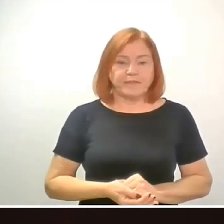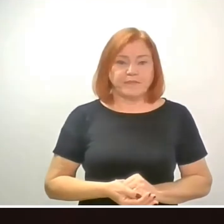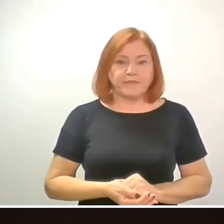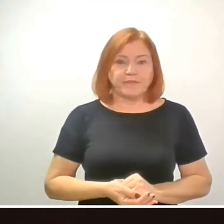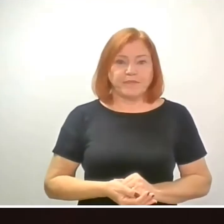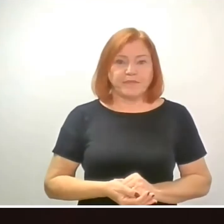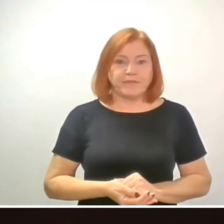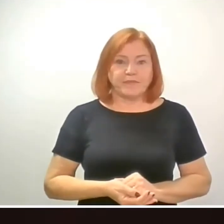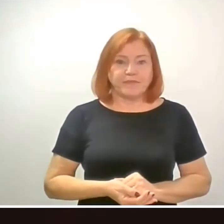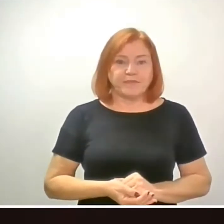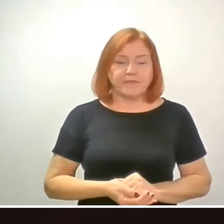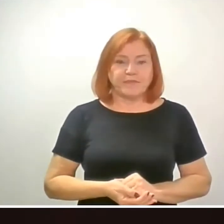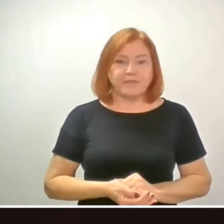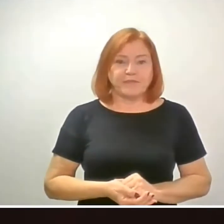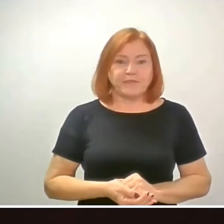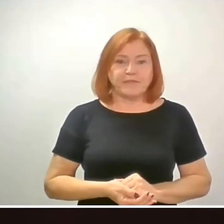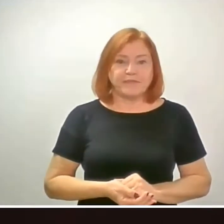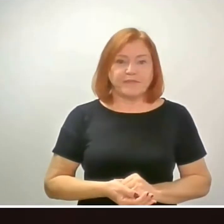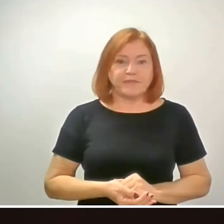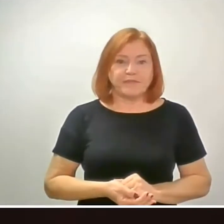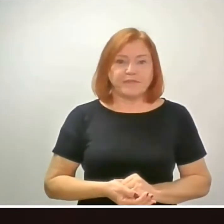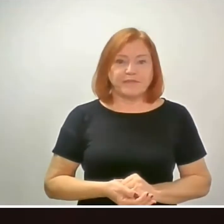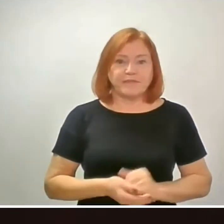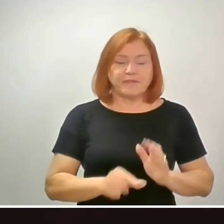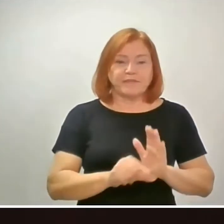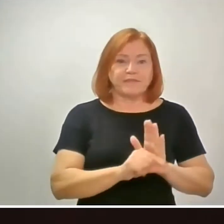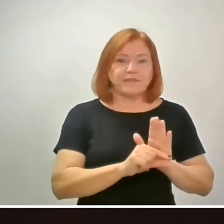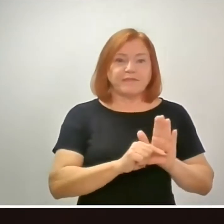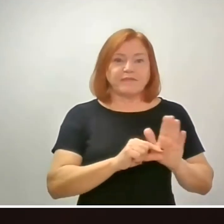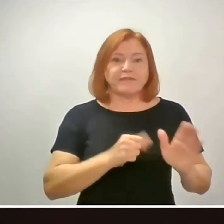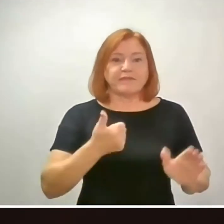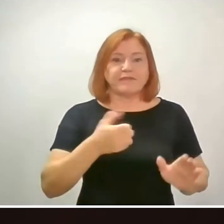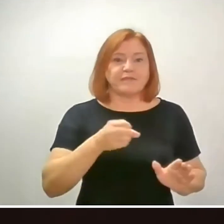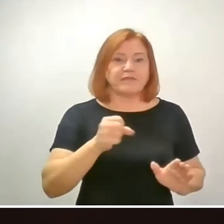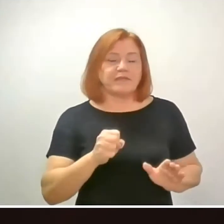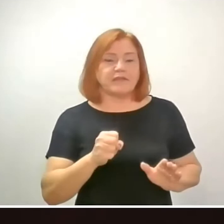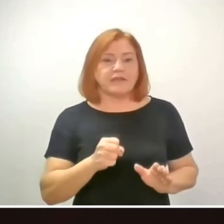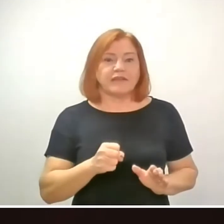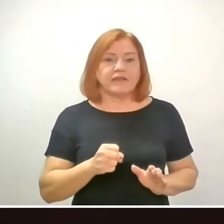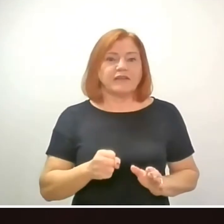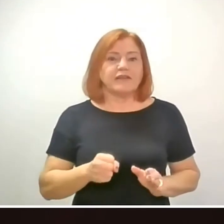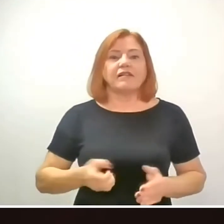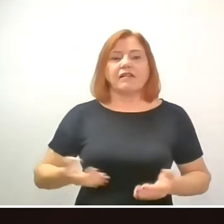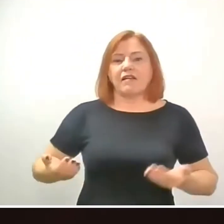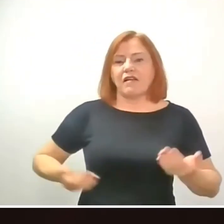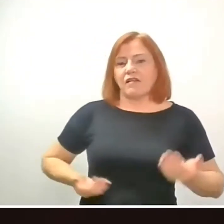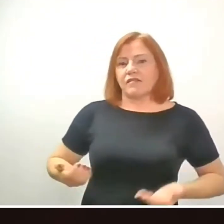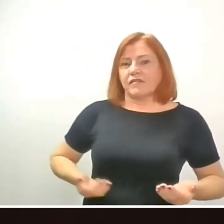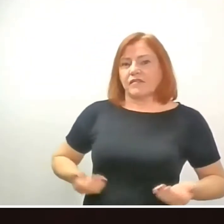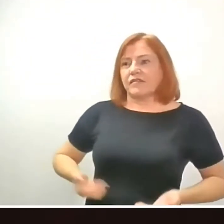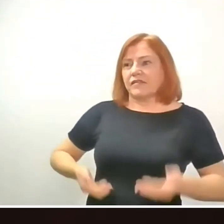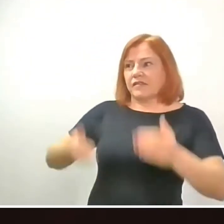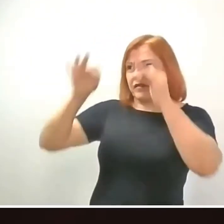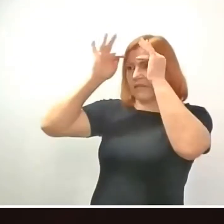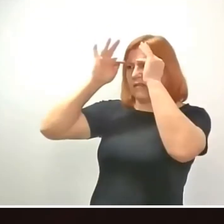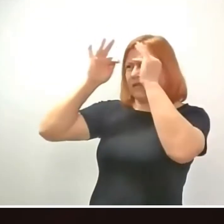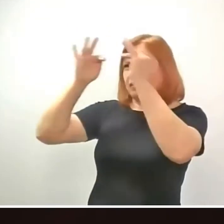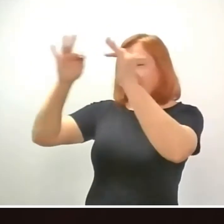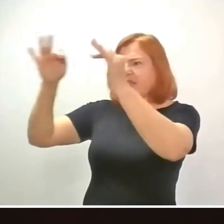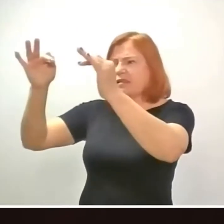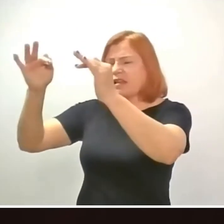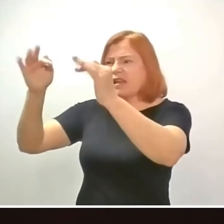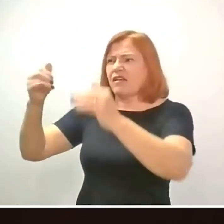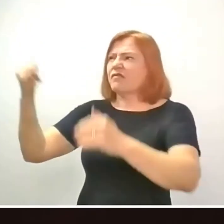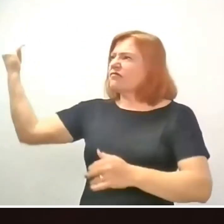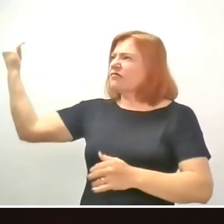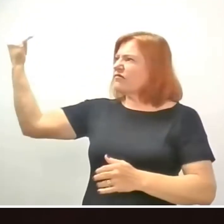Eu vou ler desde o versículo 18. Ao anjo da igreja em Tiatira escreve: estas coisas diz o Filho de Deus, que tem